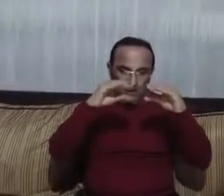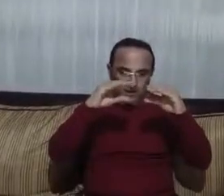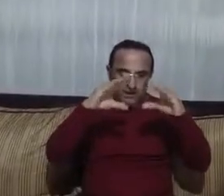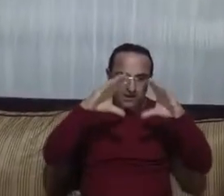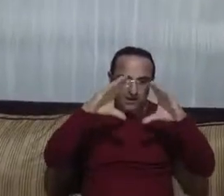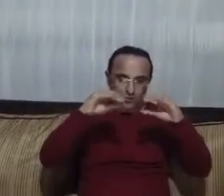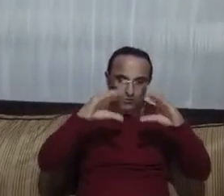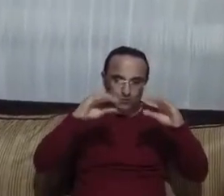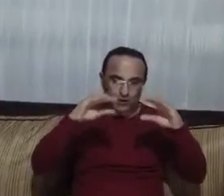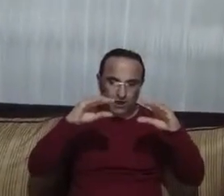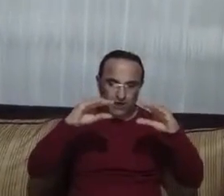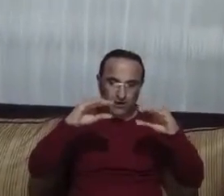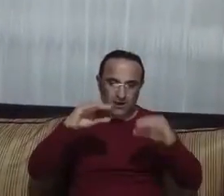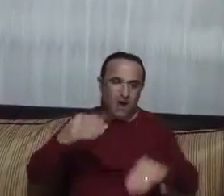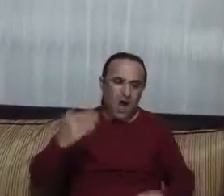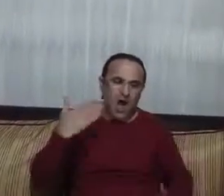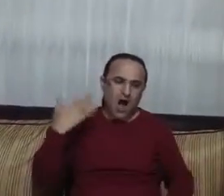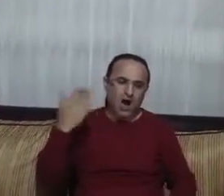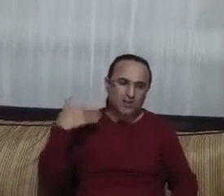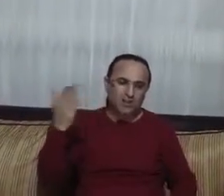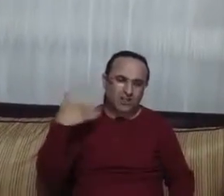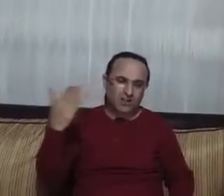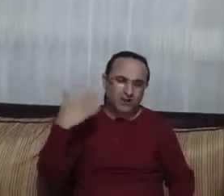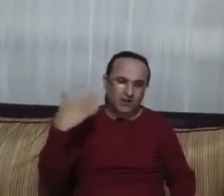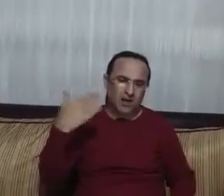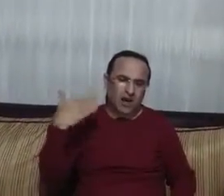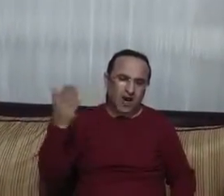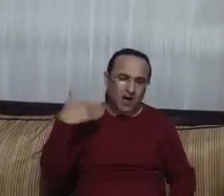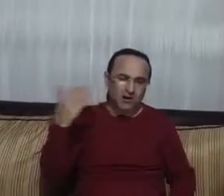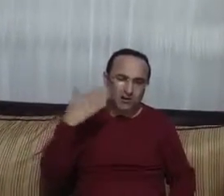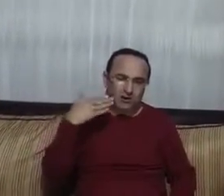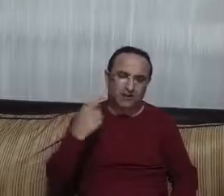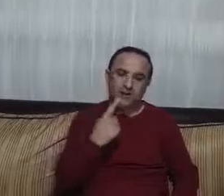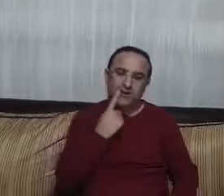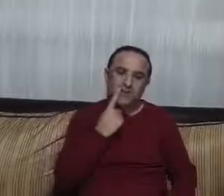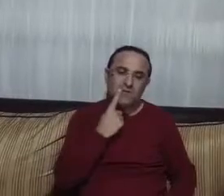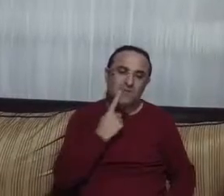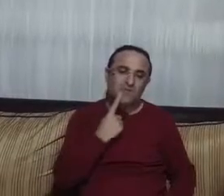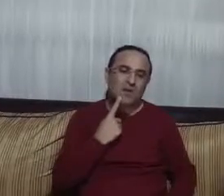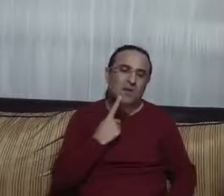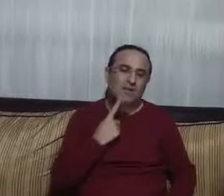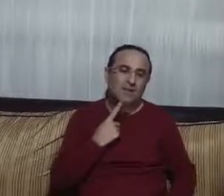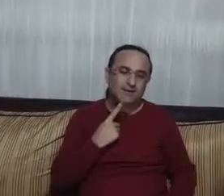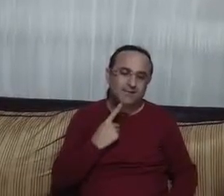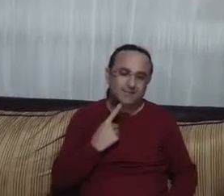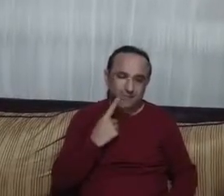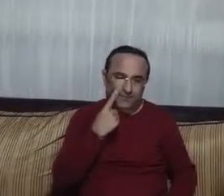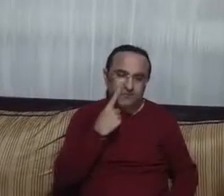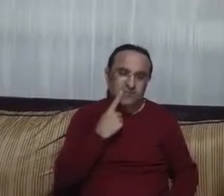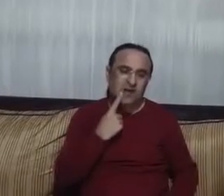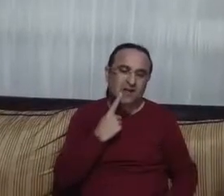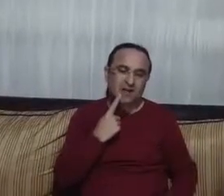yumuşak, yumuşak, acı, acı, tatlı,